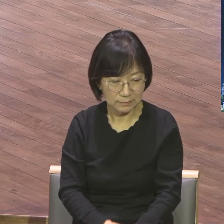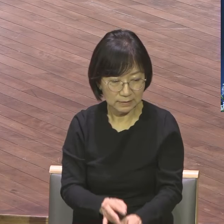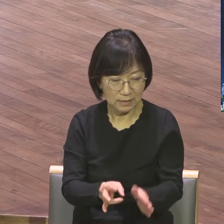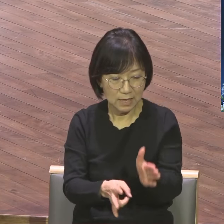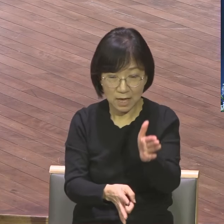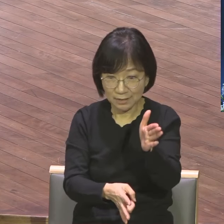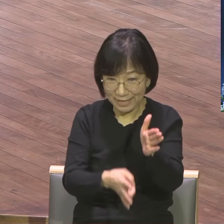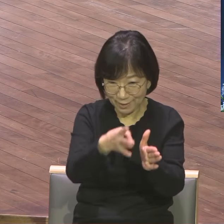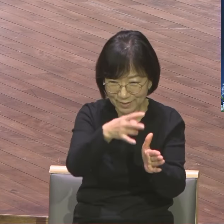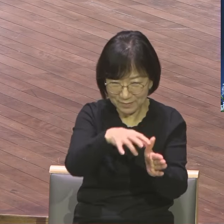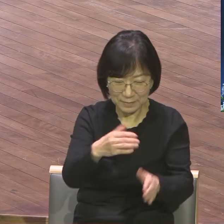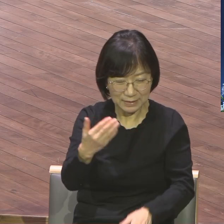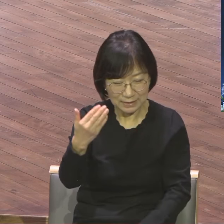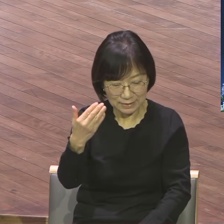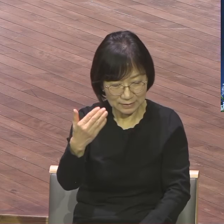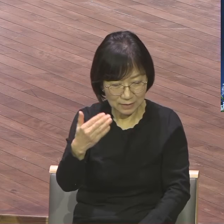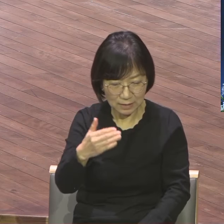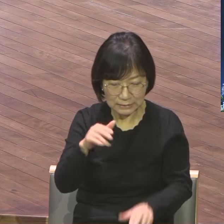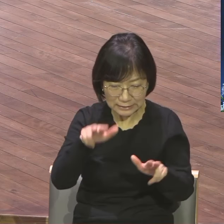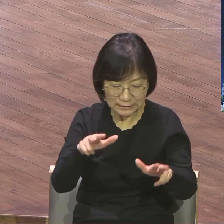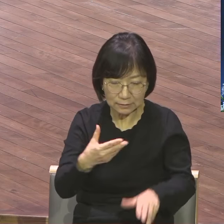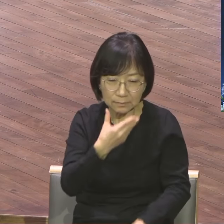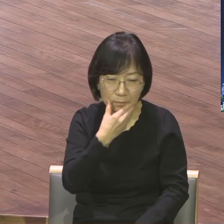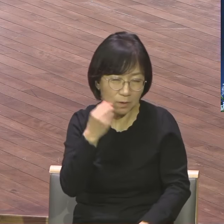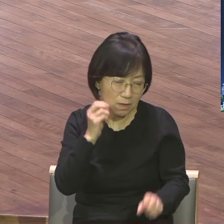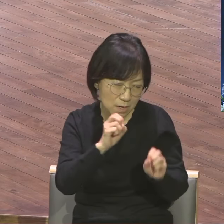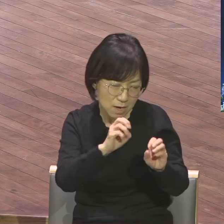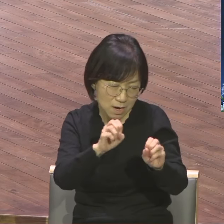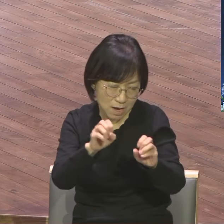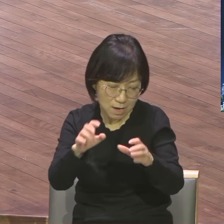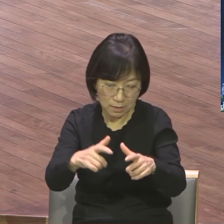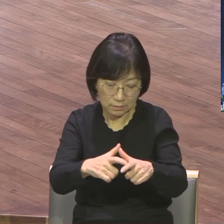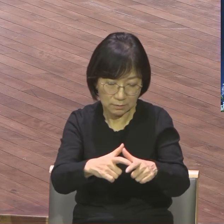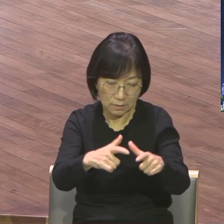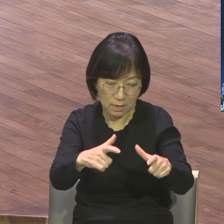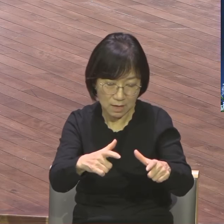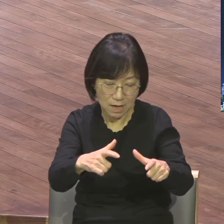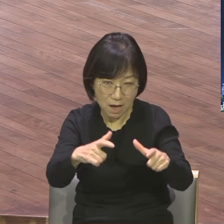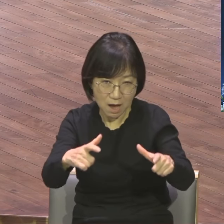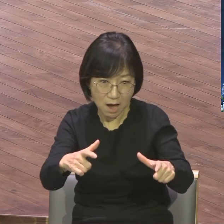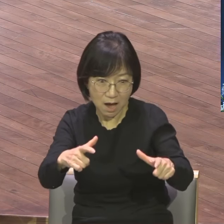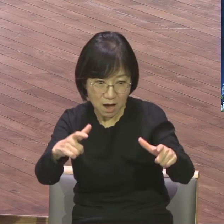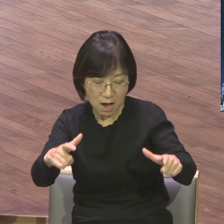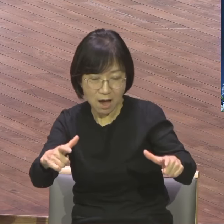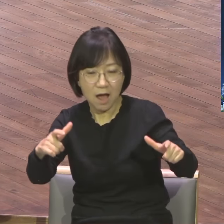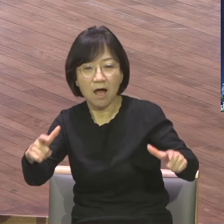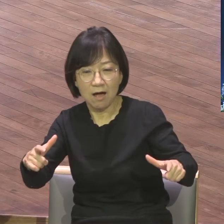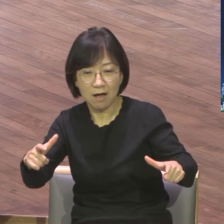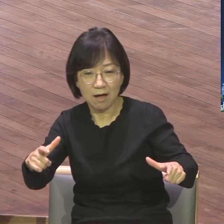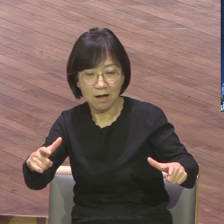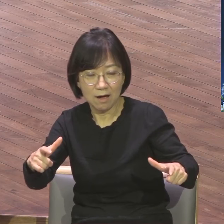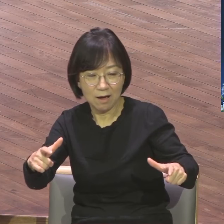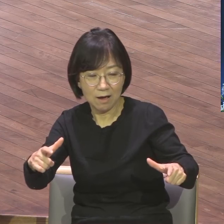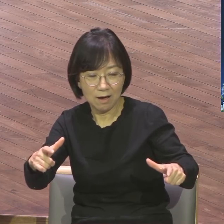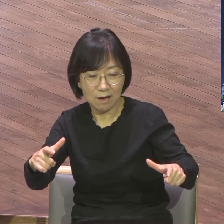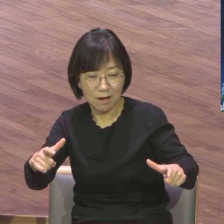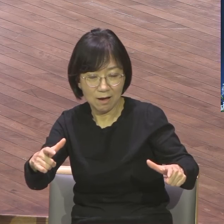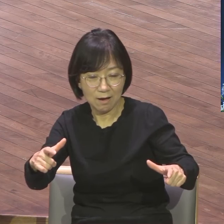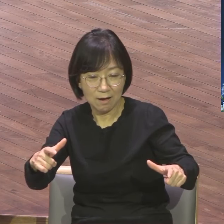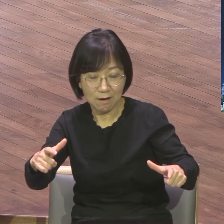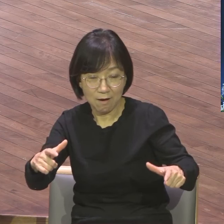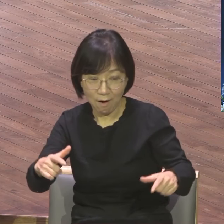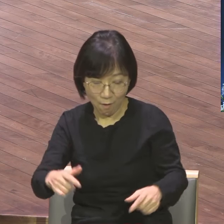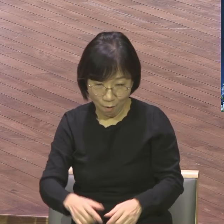믿는 자의 수가 폭발적으로 증가하고 영적 주도권 싸움에서 승리하는 순간 이제 어떻게 합니까? 안일함 속에